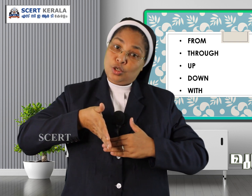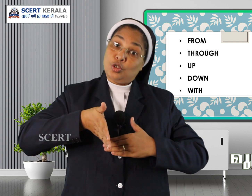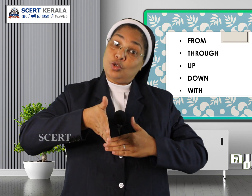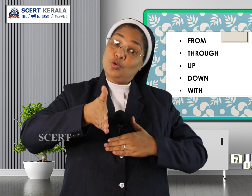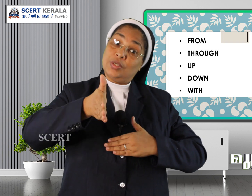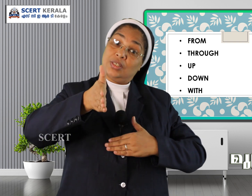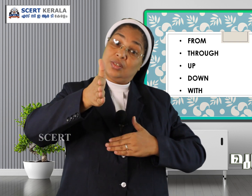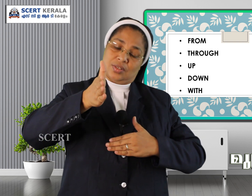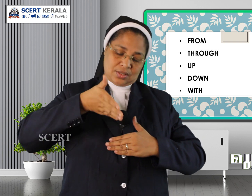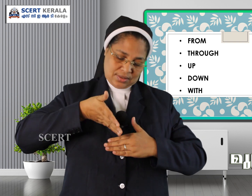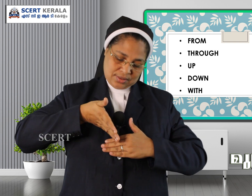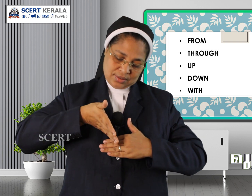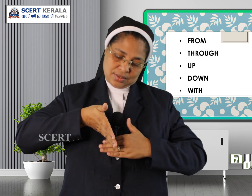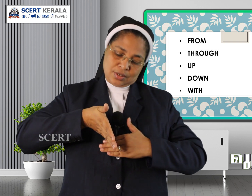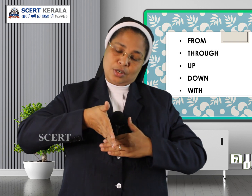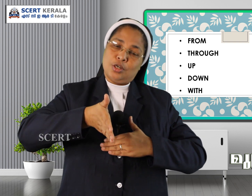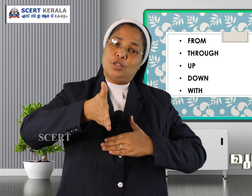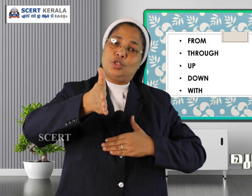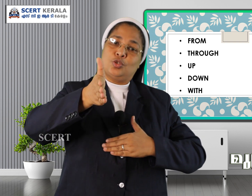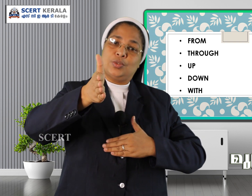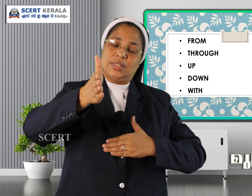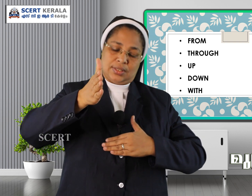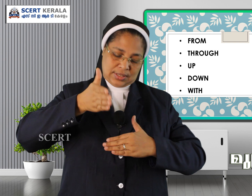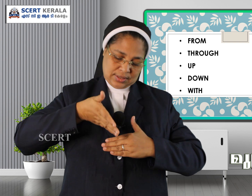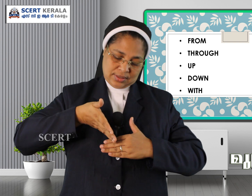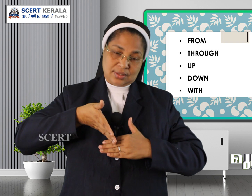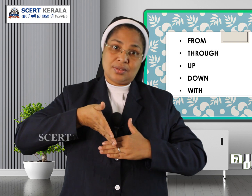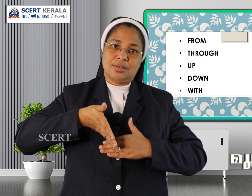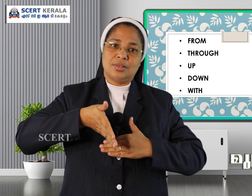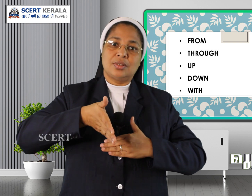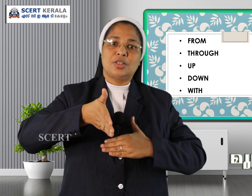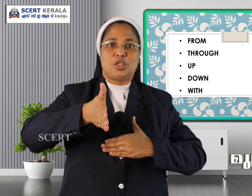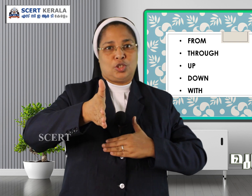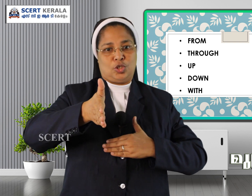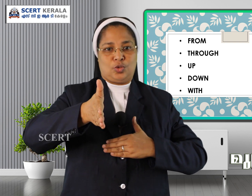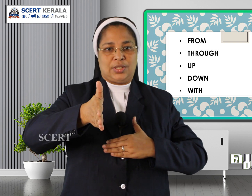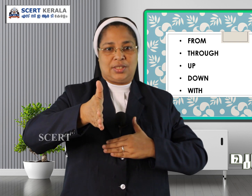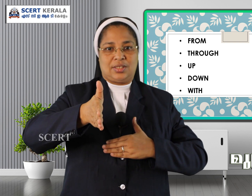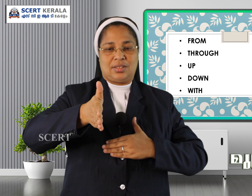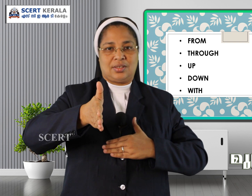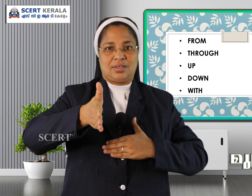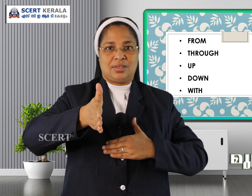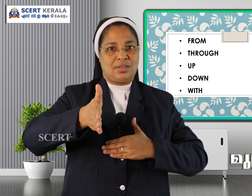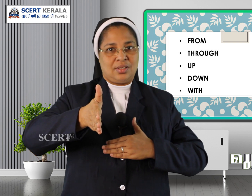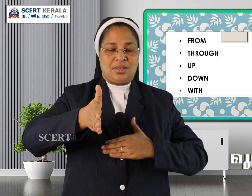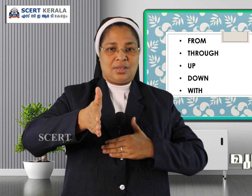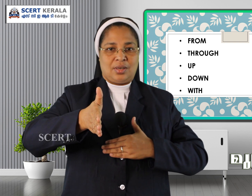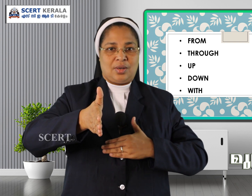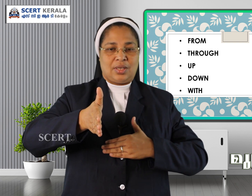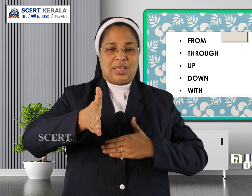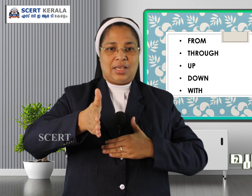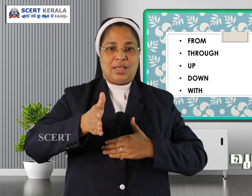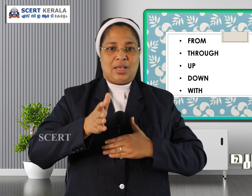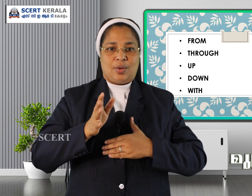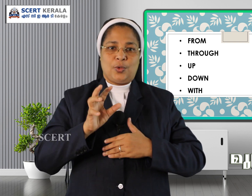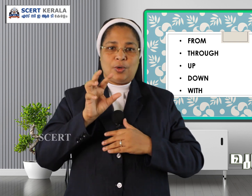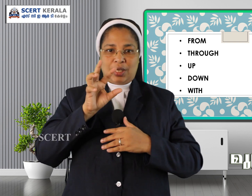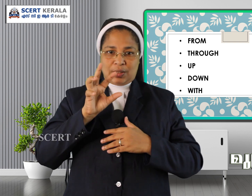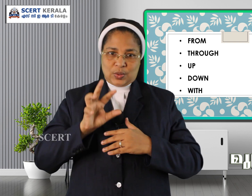കാണിക്കുന്നത് towards towards towards ഓക്കെ അപ്പോൾ